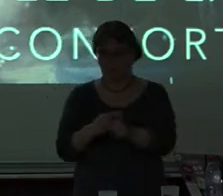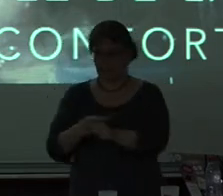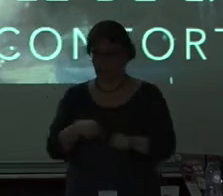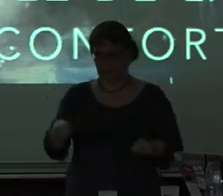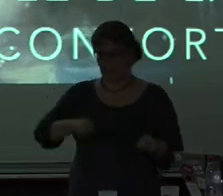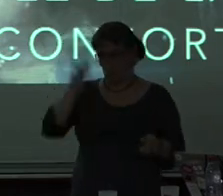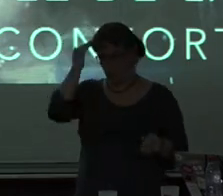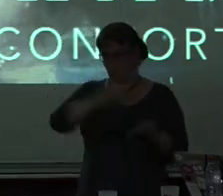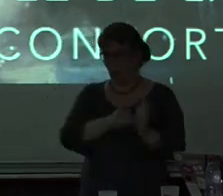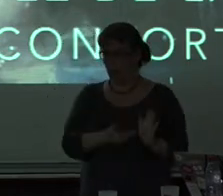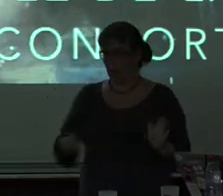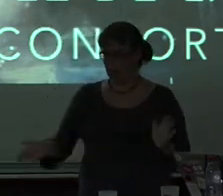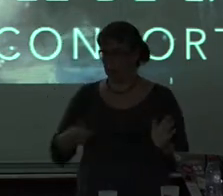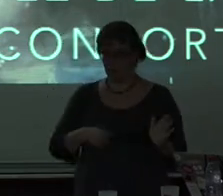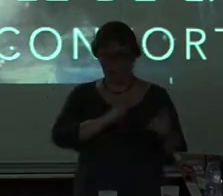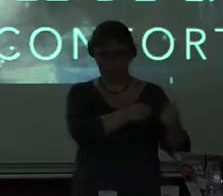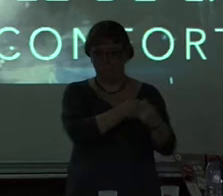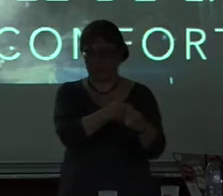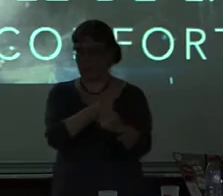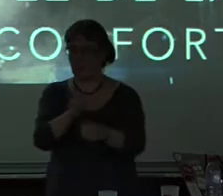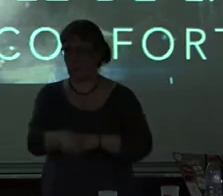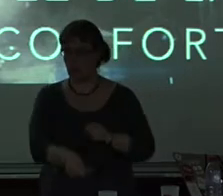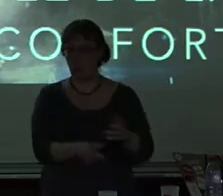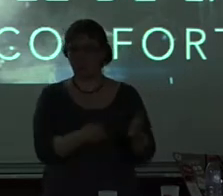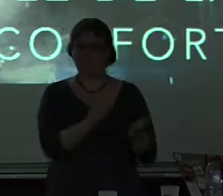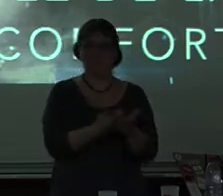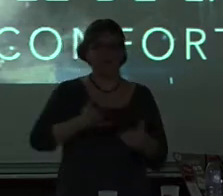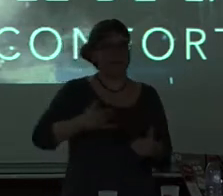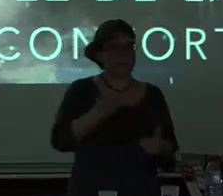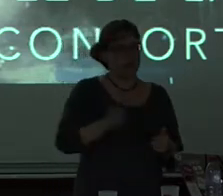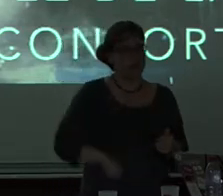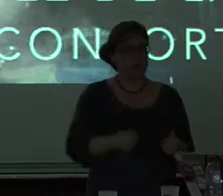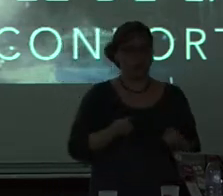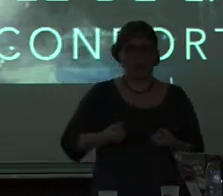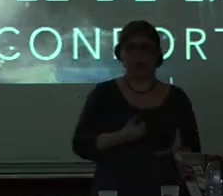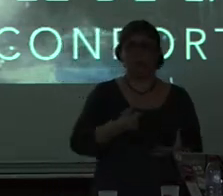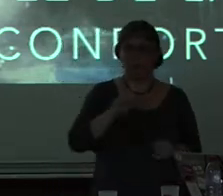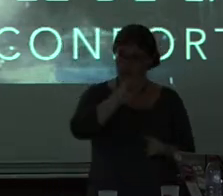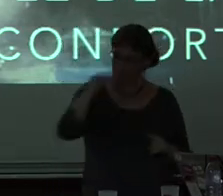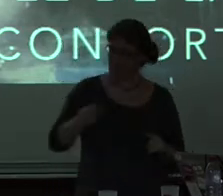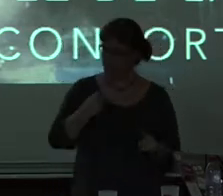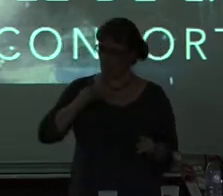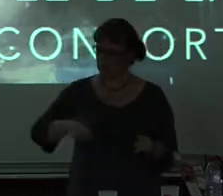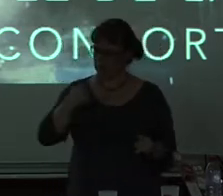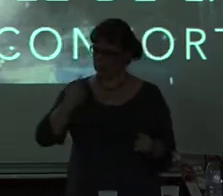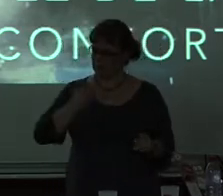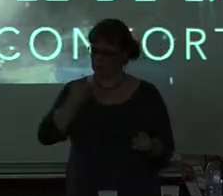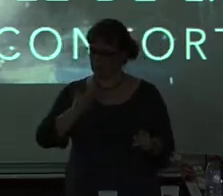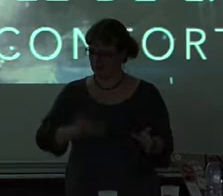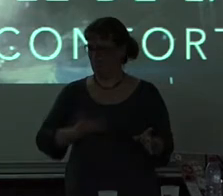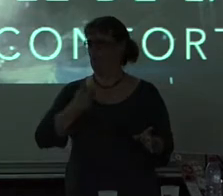autre. Ça vous permet également de vous remettre en question et en fait, ça peut être un exercice aussi très